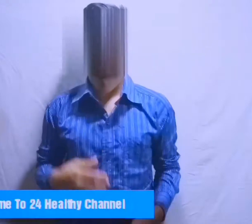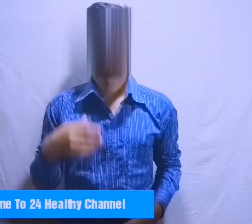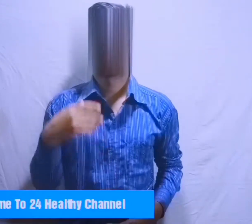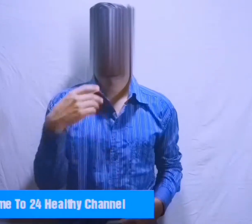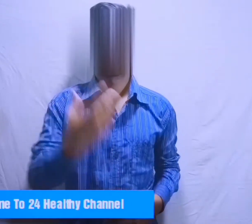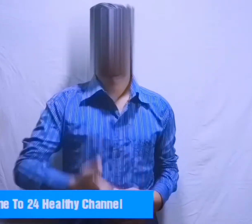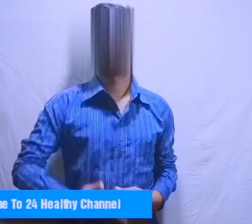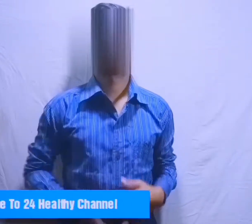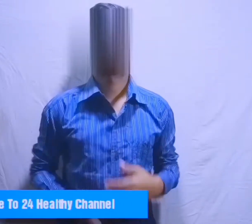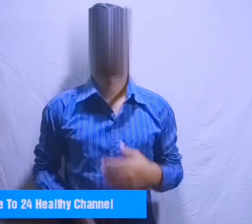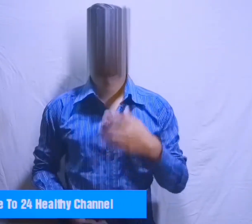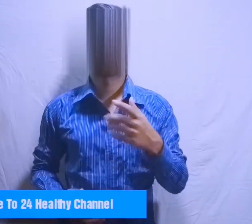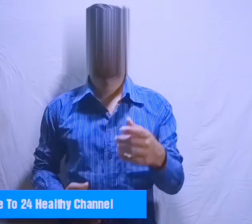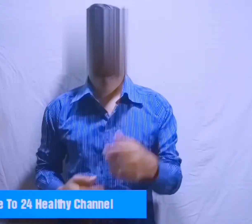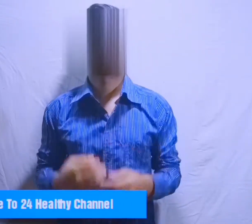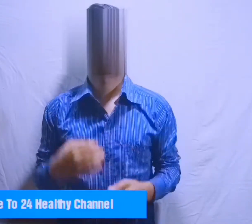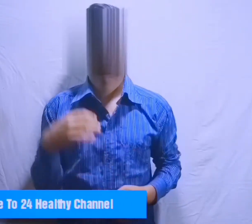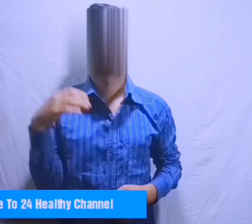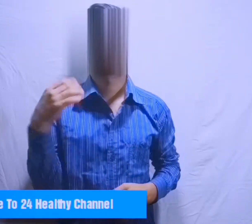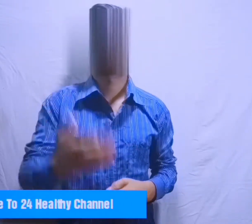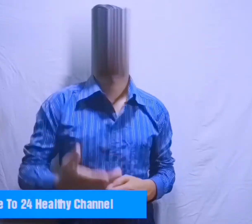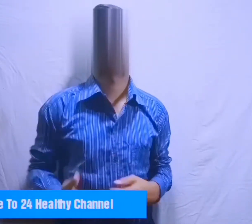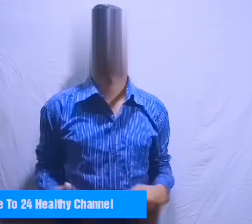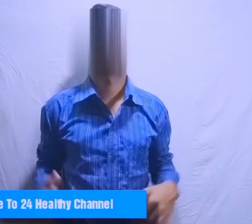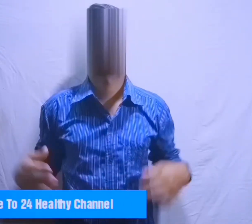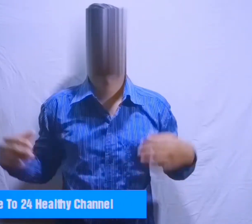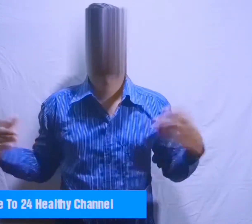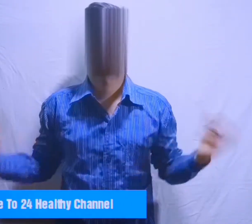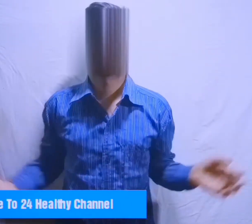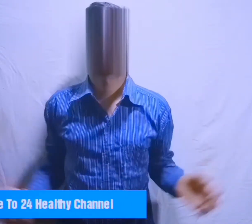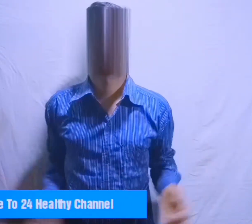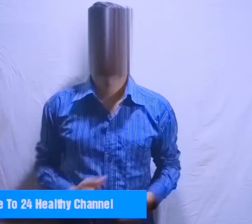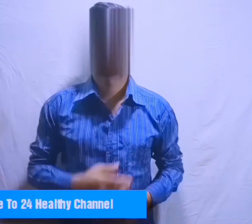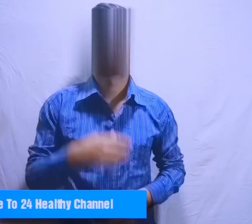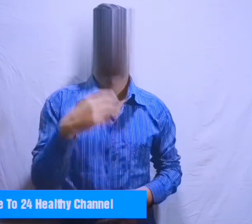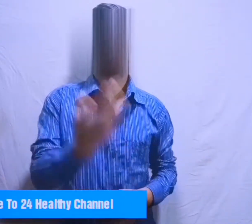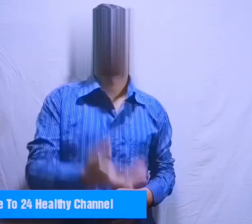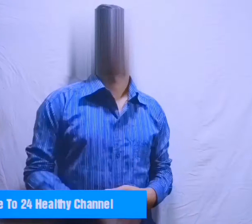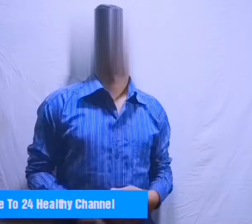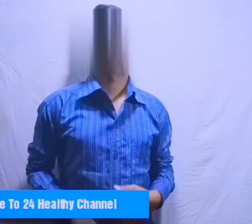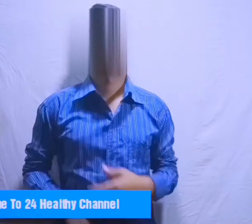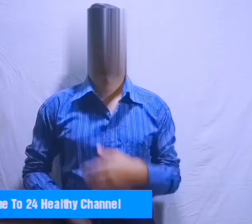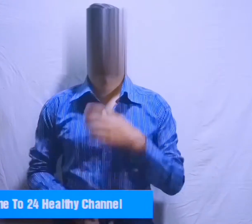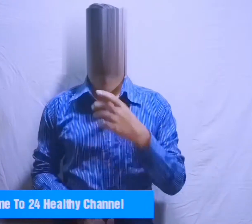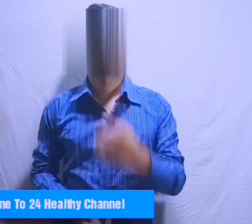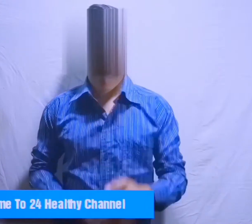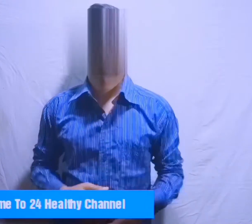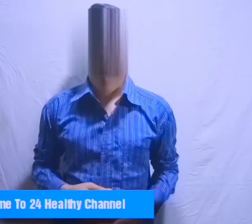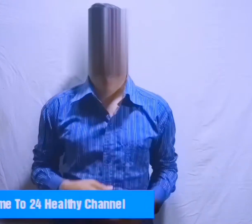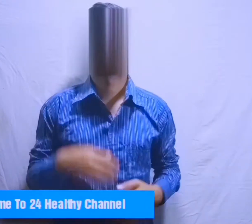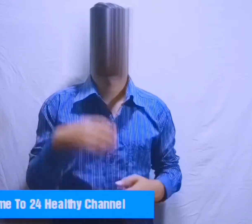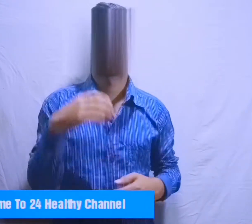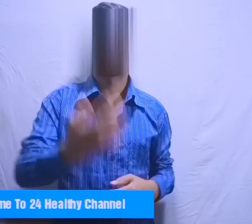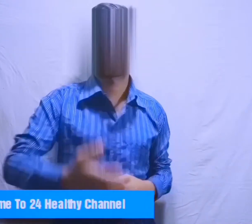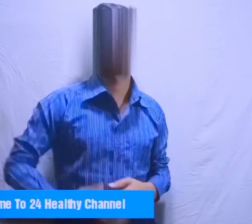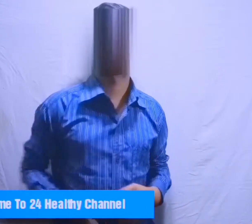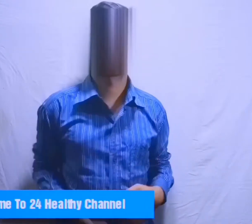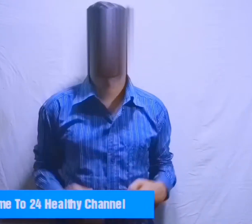পানীয় খেলে 10 দিনে পেটের মেদ গায়েব। শারীরিক স্থূলতা বাড়ায় বর্তমানে প্রায়